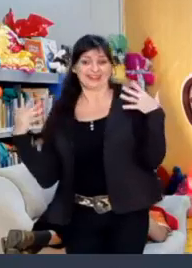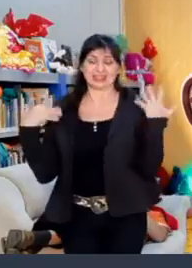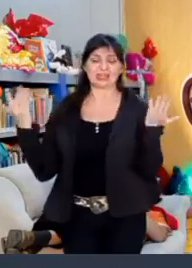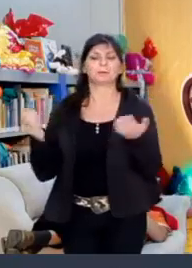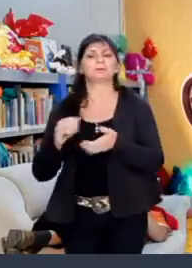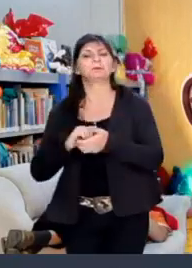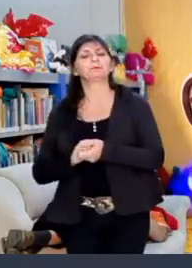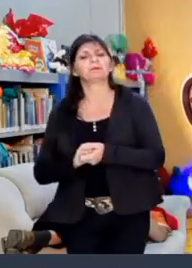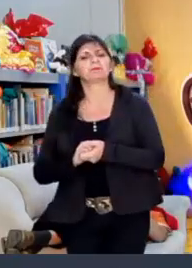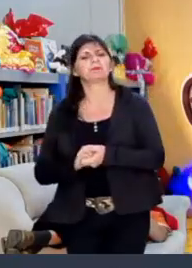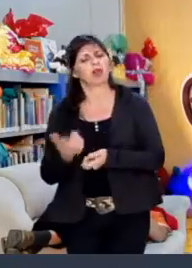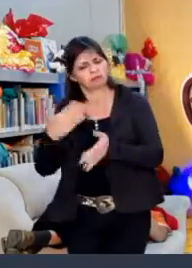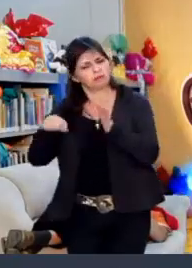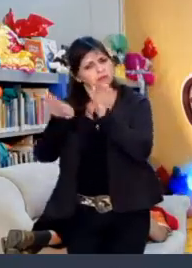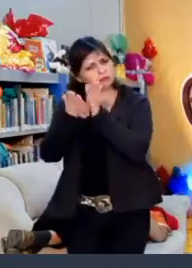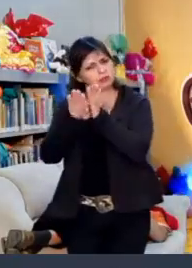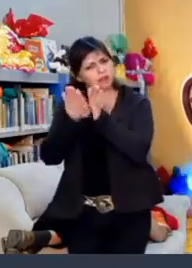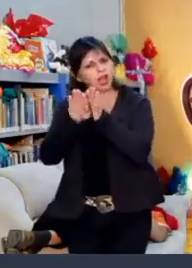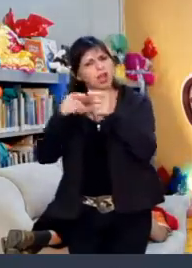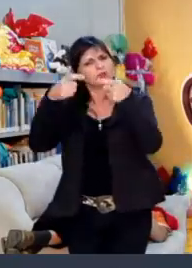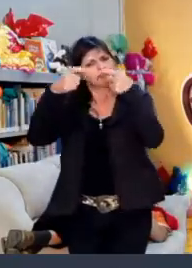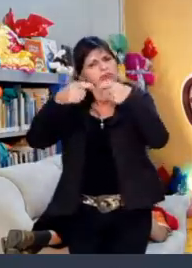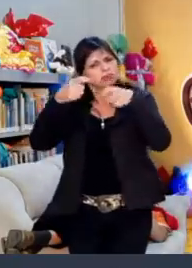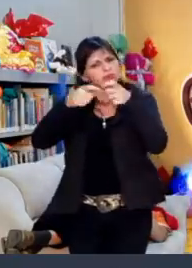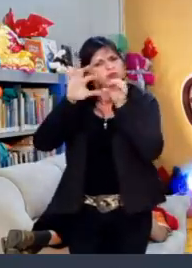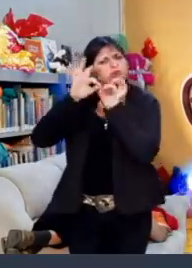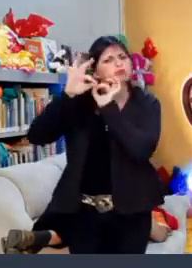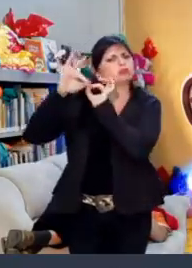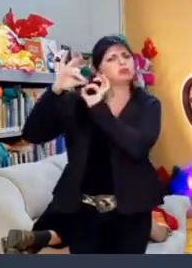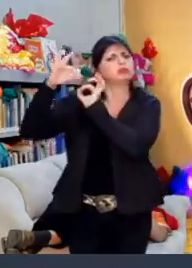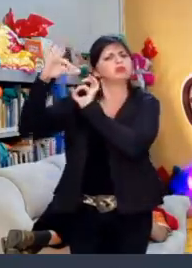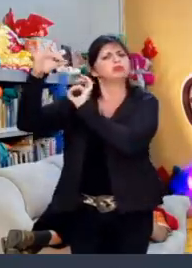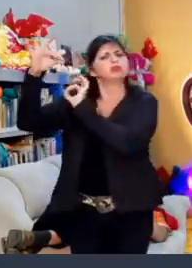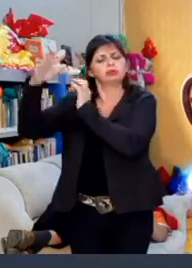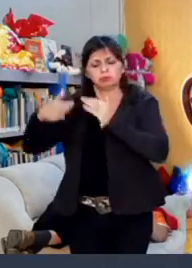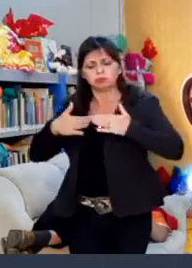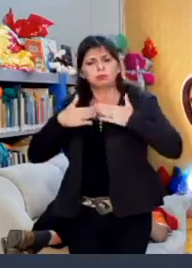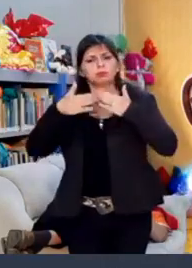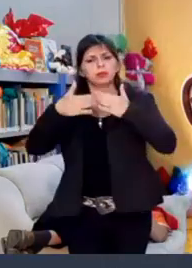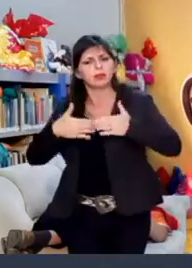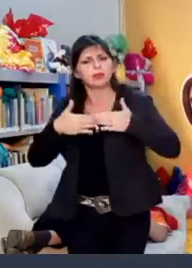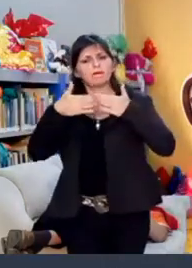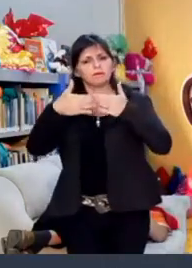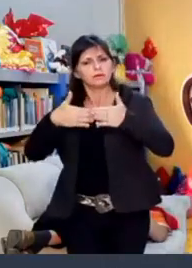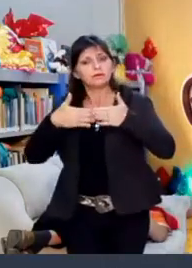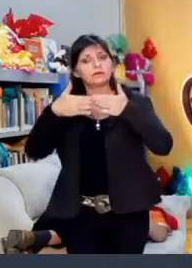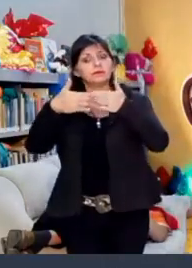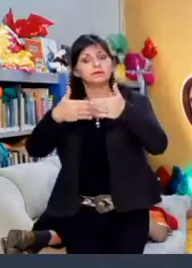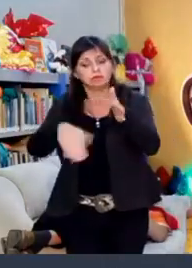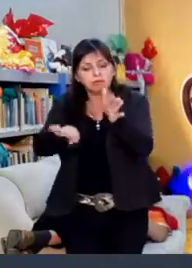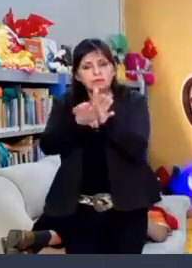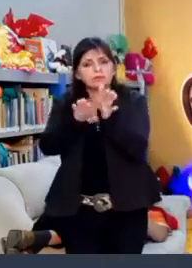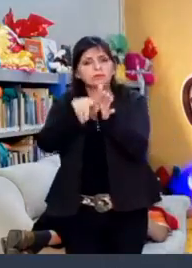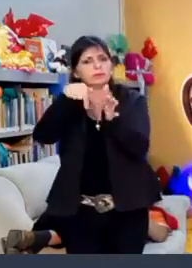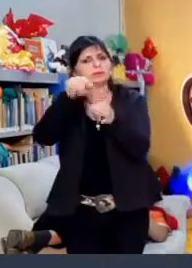quando eles vieram das colônias velhas, pessoal, quando eles vieram lá dos navios, vieram de navio para